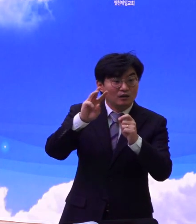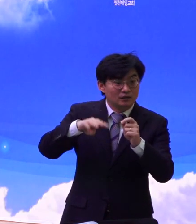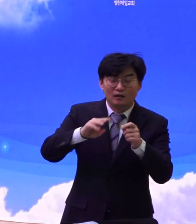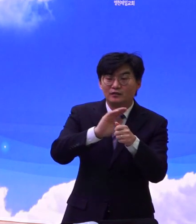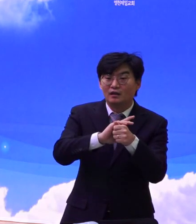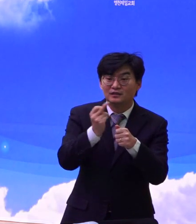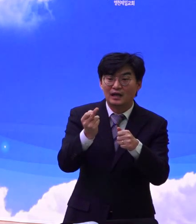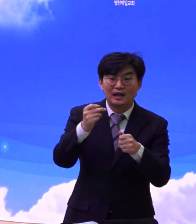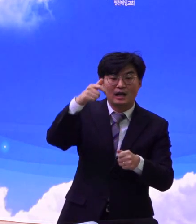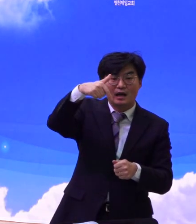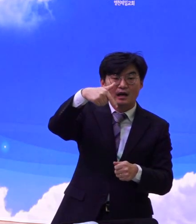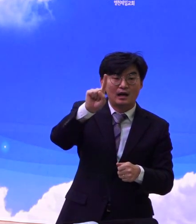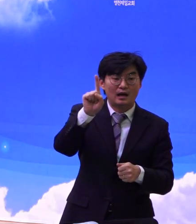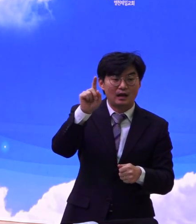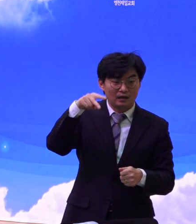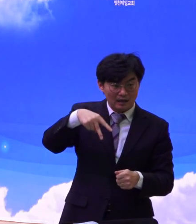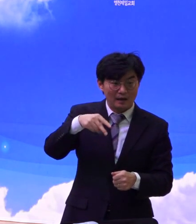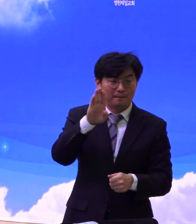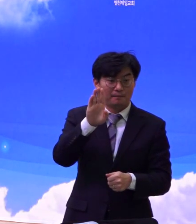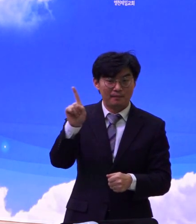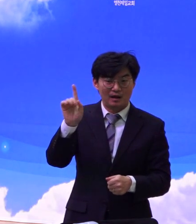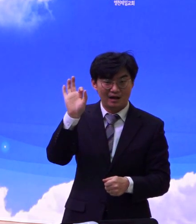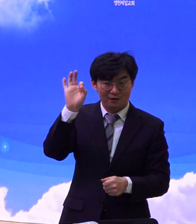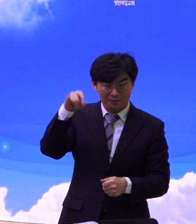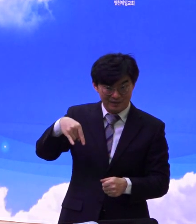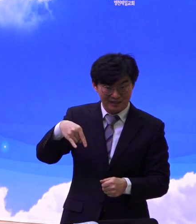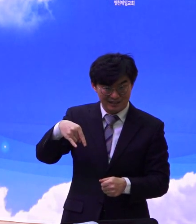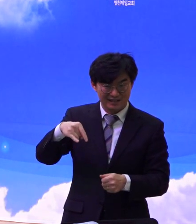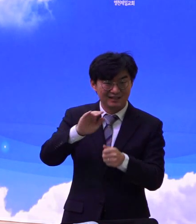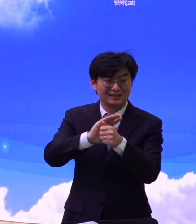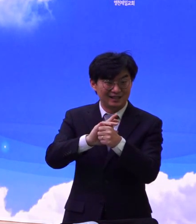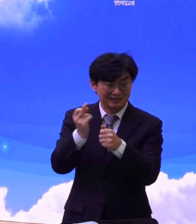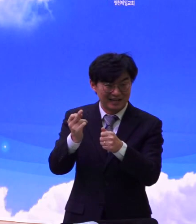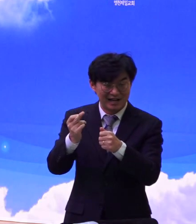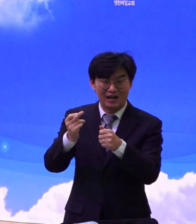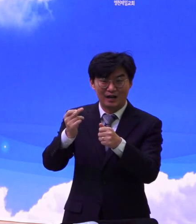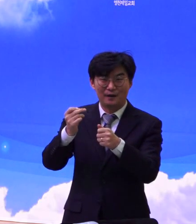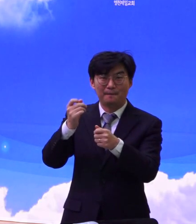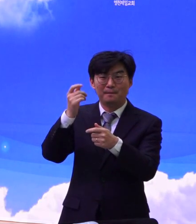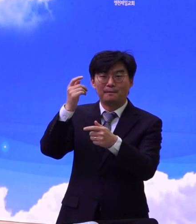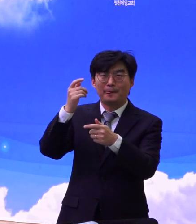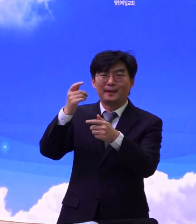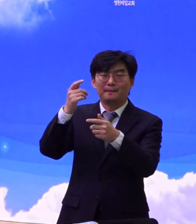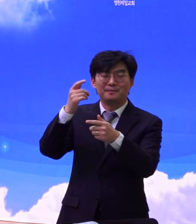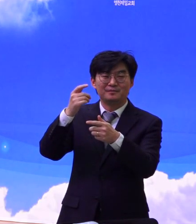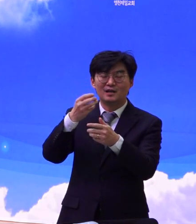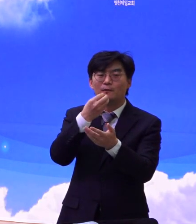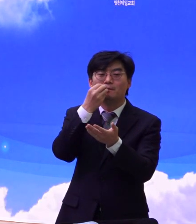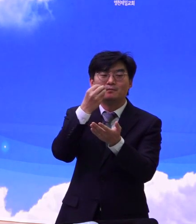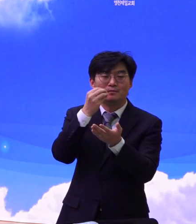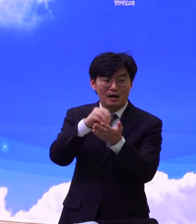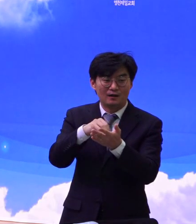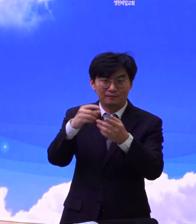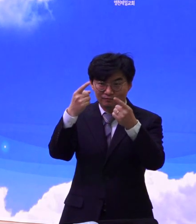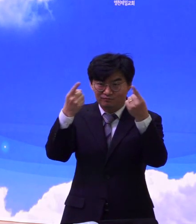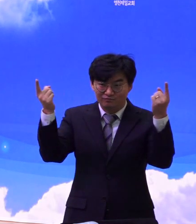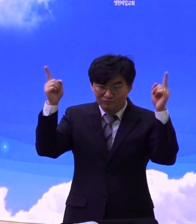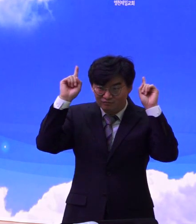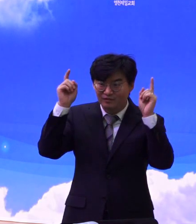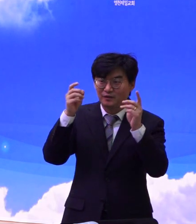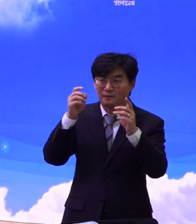있잖아요. 하나님이 주신 김치가 갓김치라는 것처럼 퀴즈처럼 갓바위. 저는 처음에